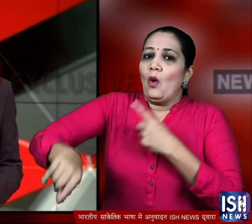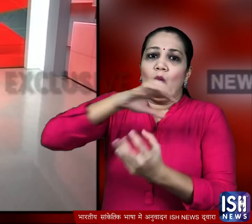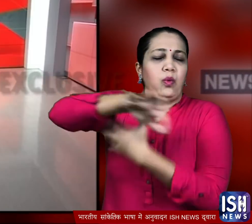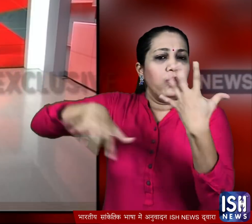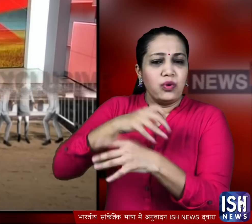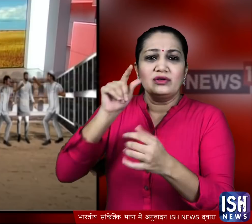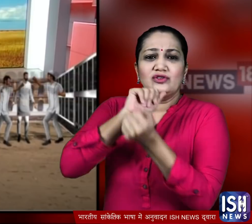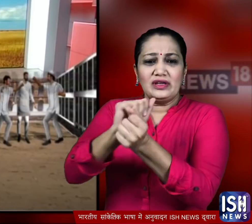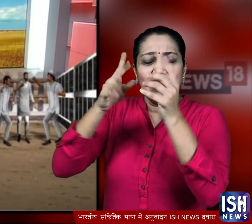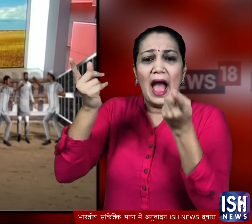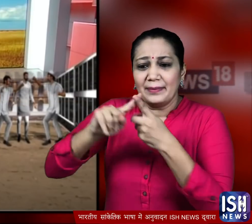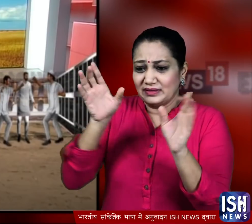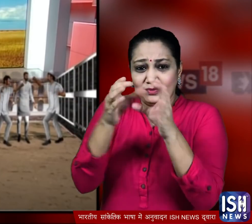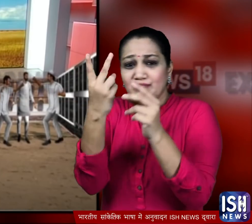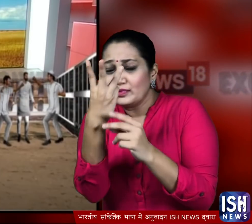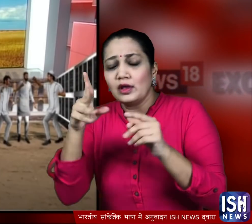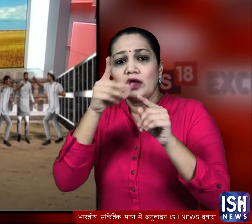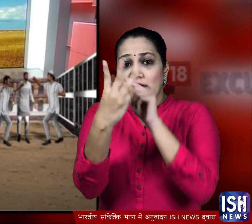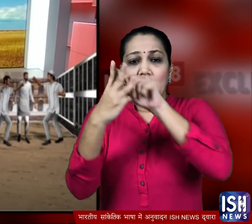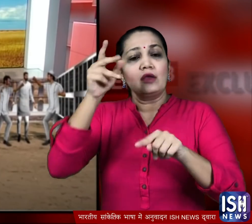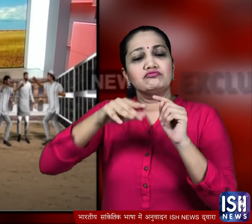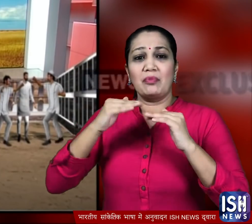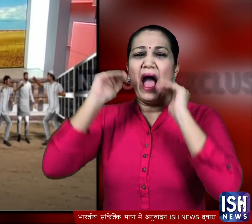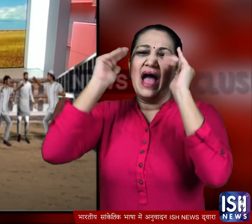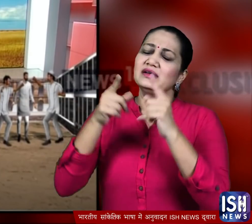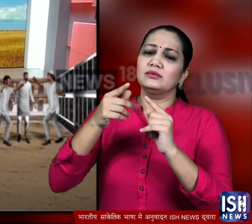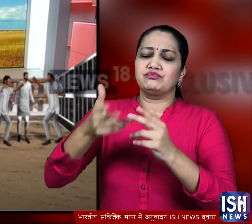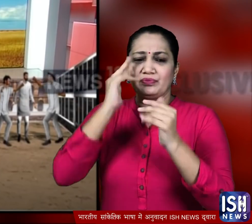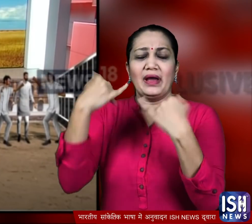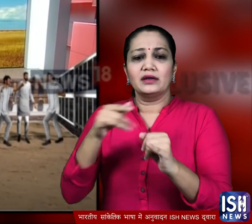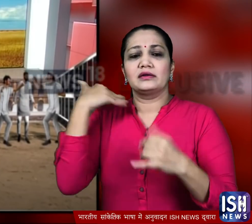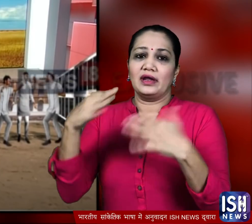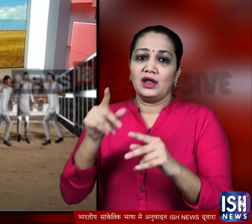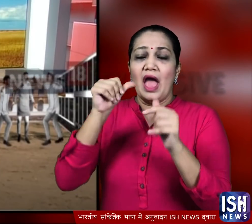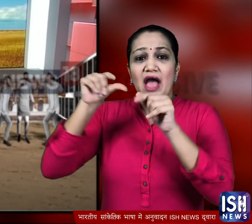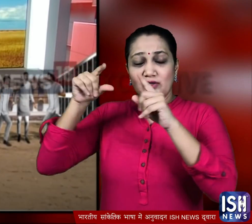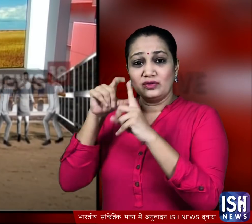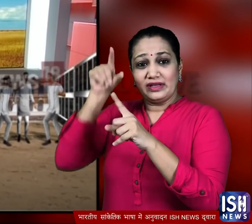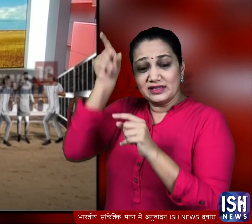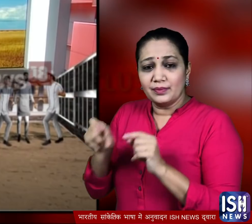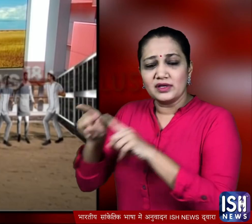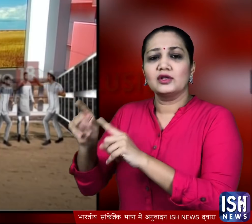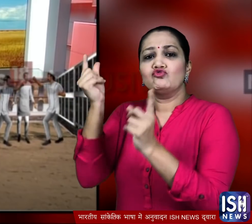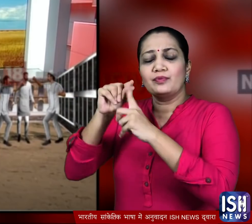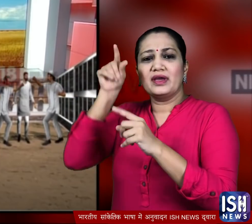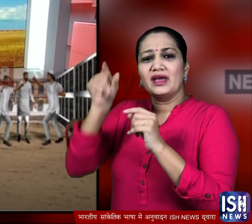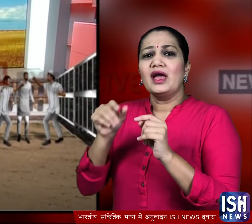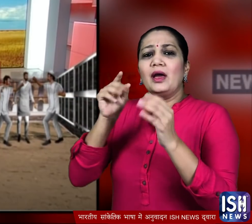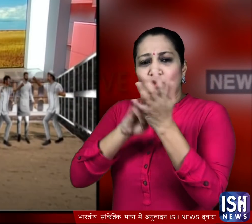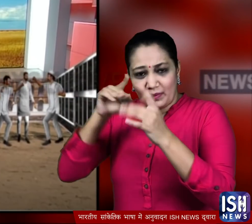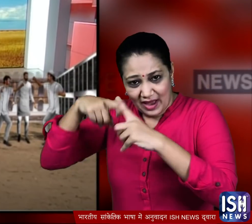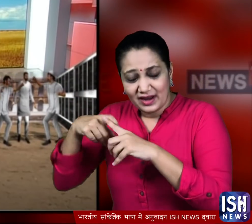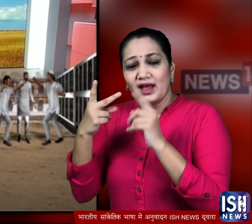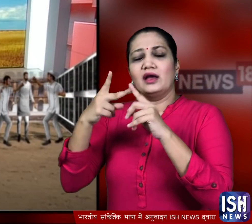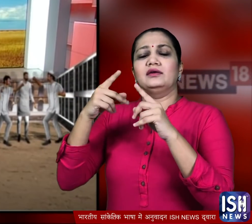है कि जेल में अपराधियों के बीच हुई लड़ाई में 3 बड़े बदमाश मारे गए, जिसमें अंशु दीक्षित नाम के आरोपी पर पश्चिमी यूपी के